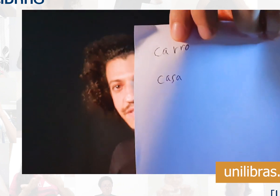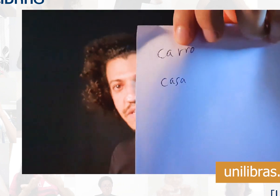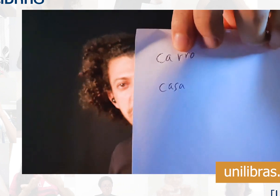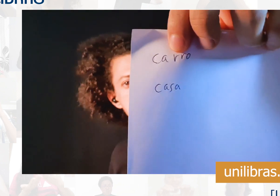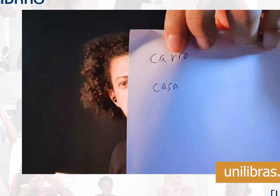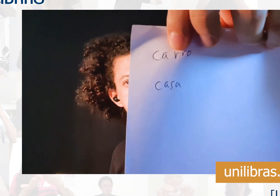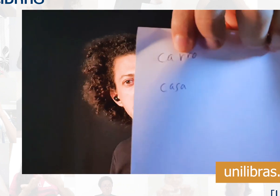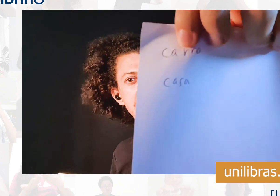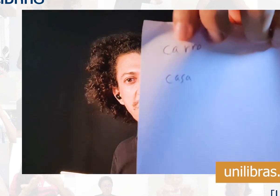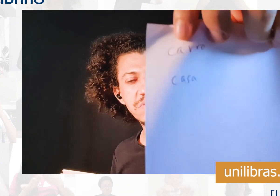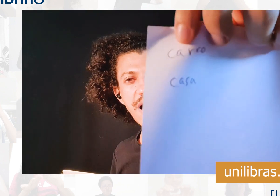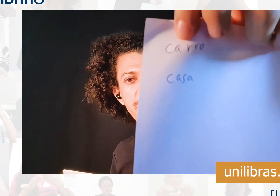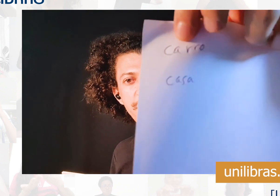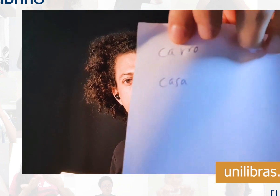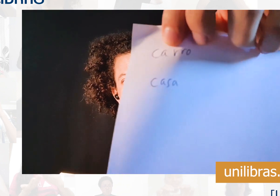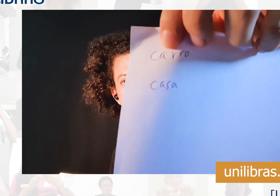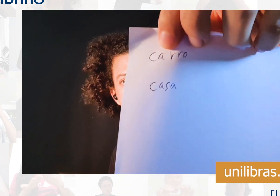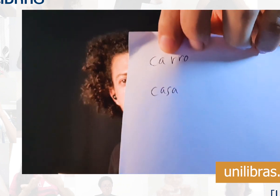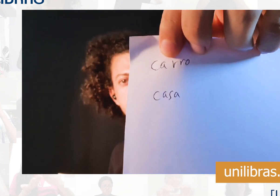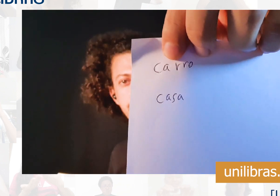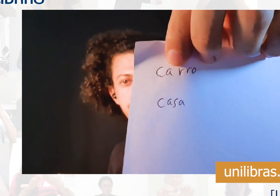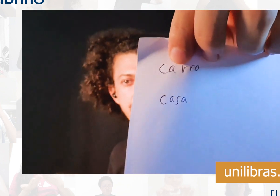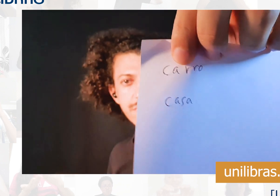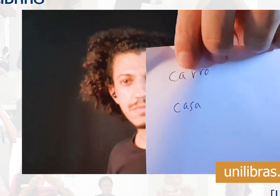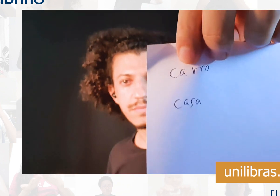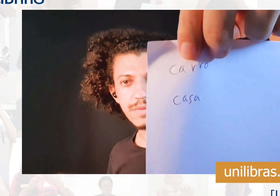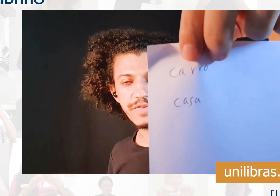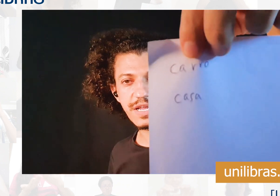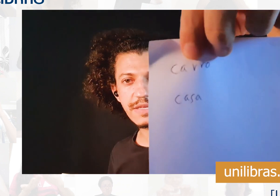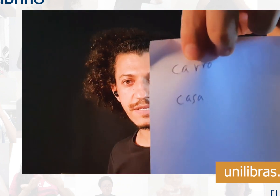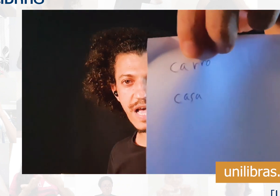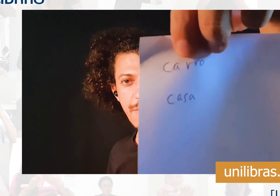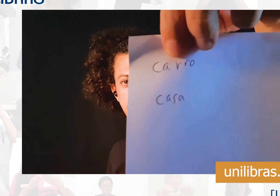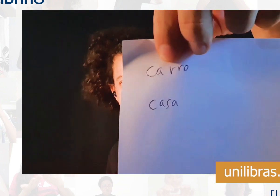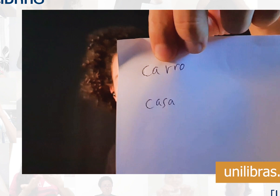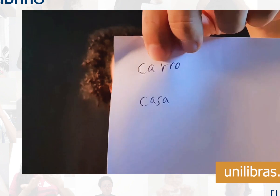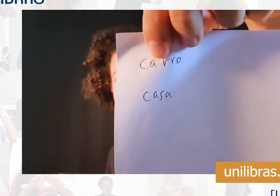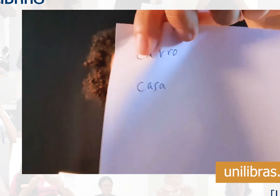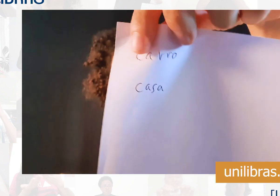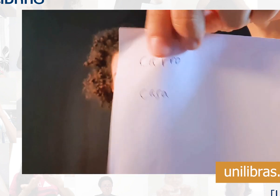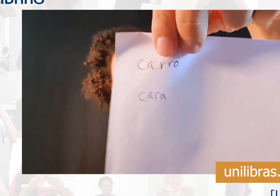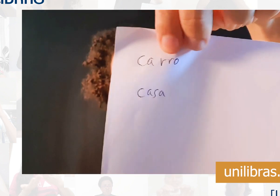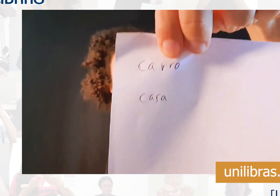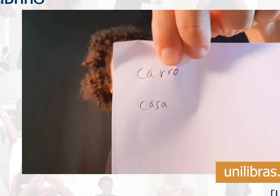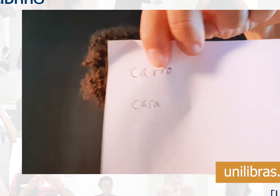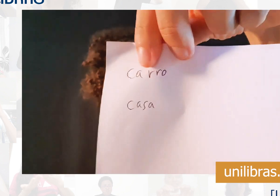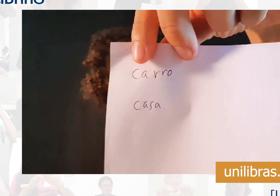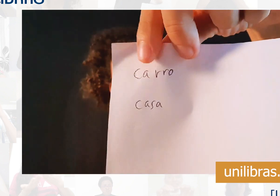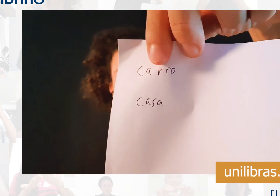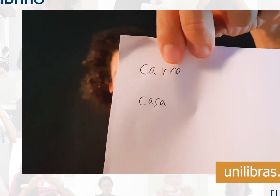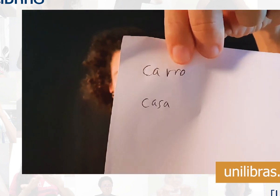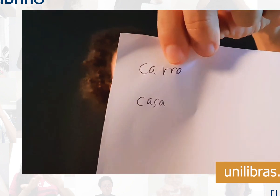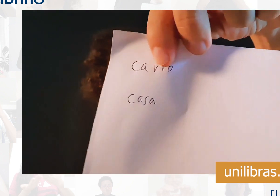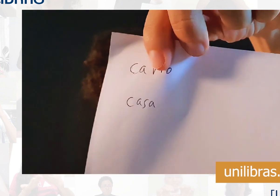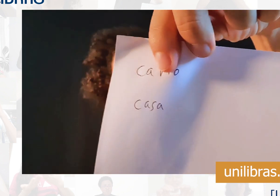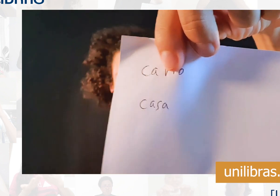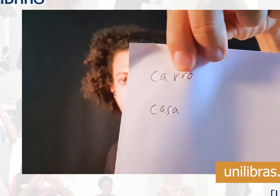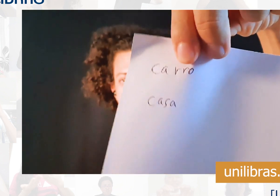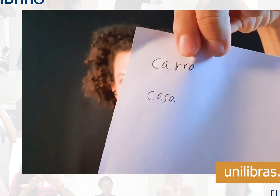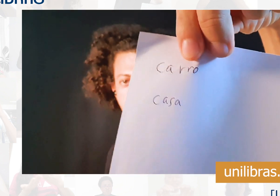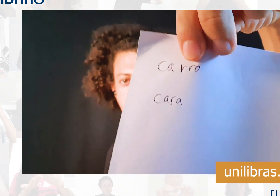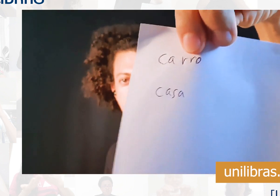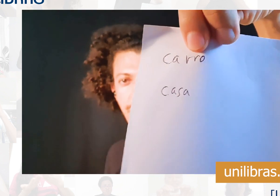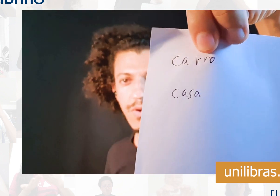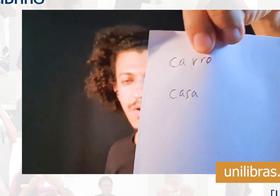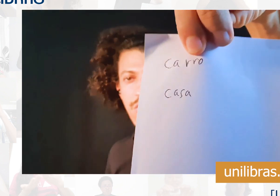ele vê assim, ele não sabe como é que faz o sinal disso. Talvez ele até saiba, mas aqui não tem nada nessa escrita indicando como é que se